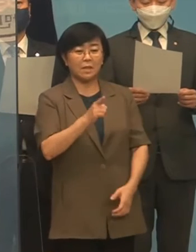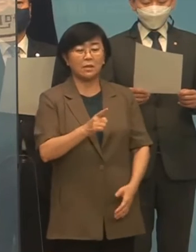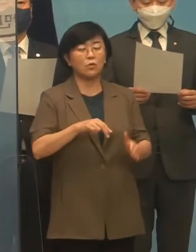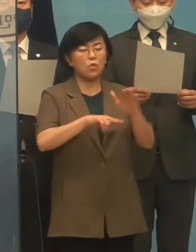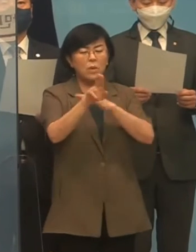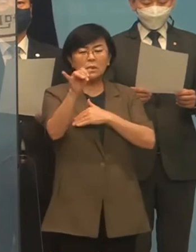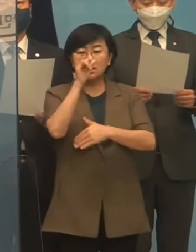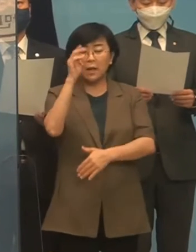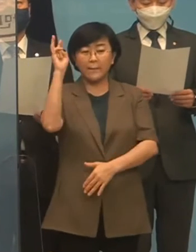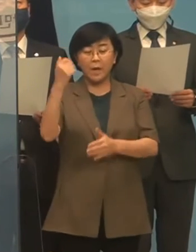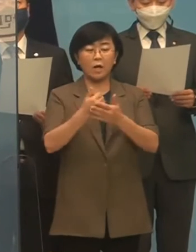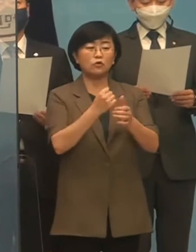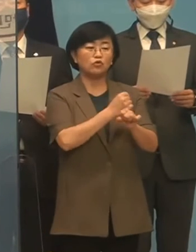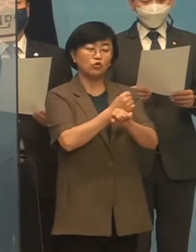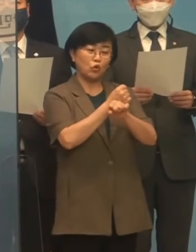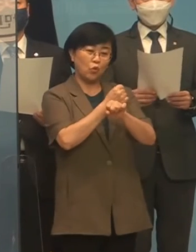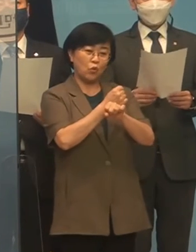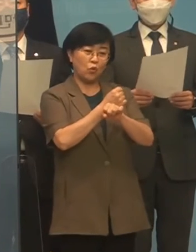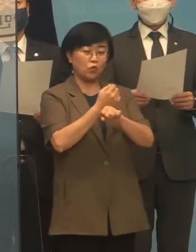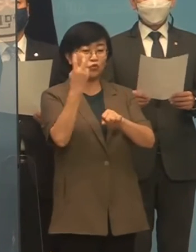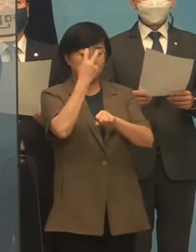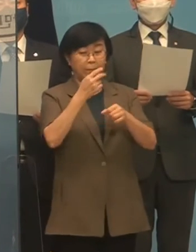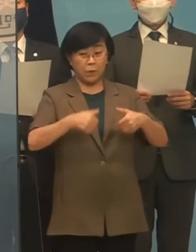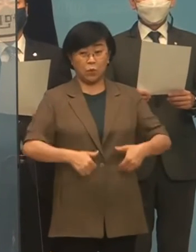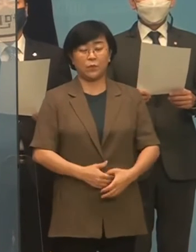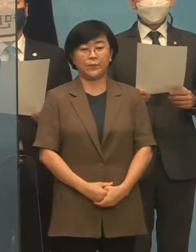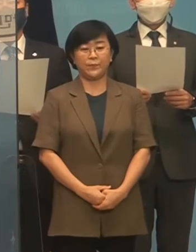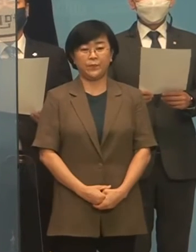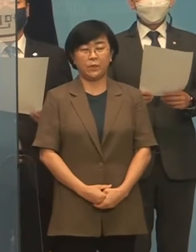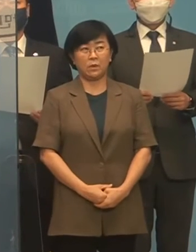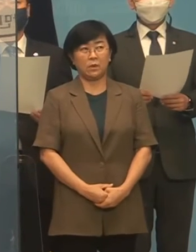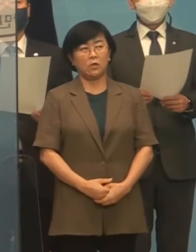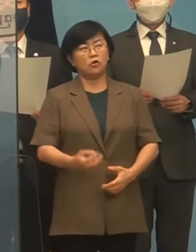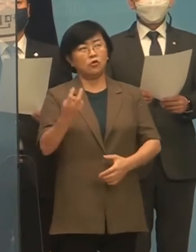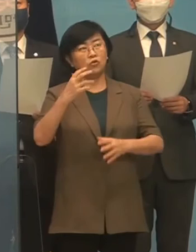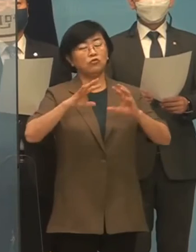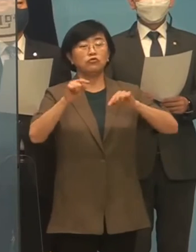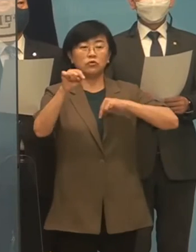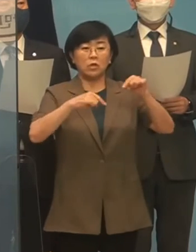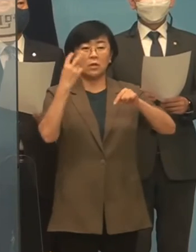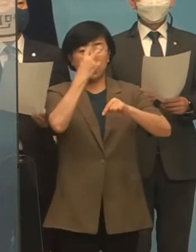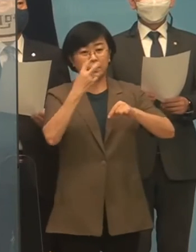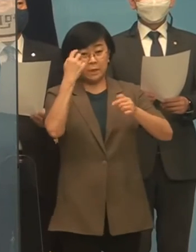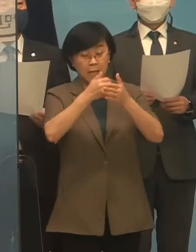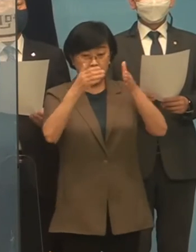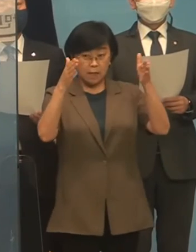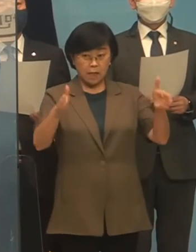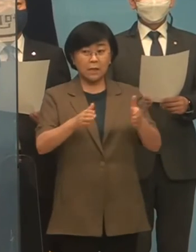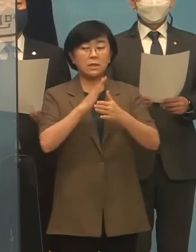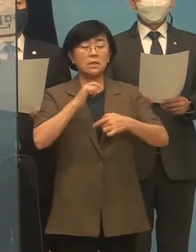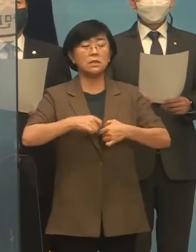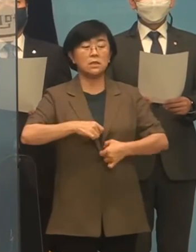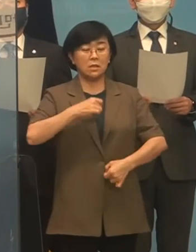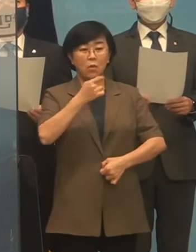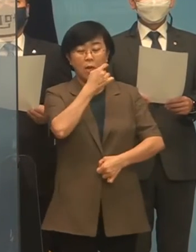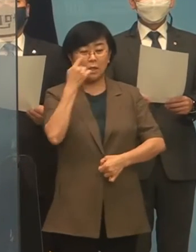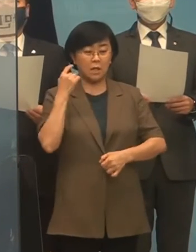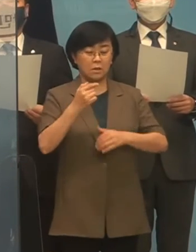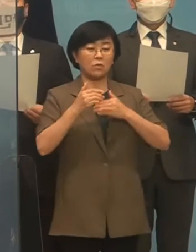없습니다. 구속수사가 불가피해 보입니다. 국정감사기관입니다. 진실을 확인하는 과정을